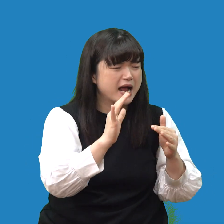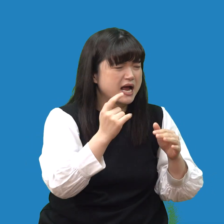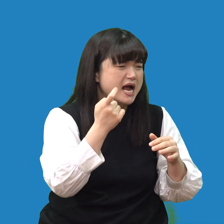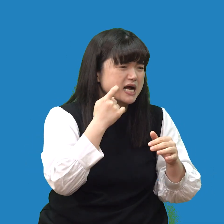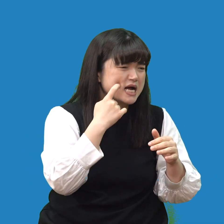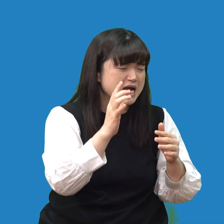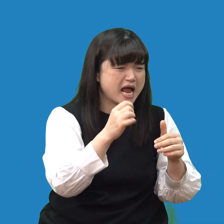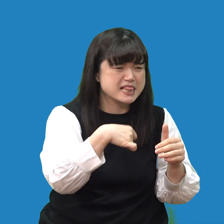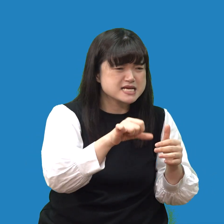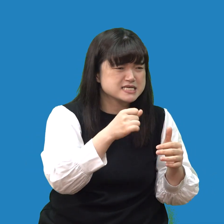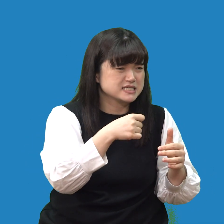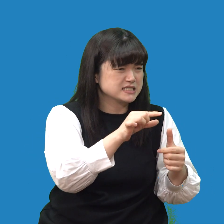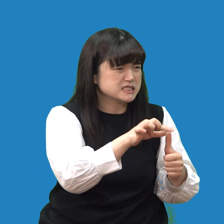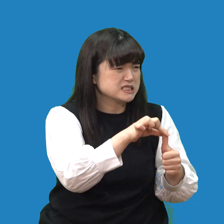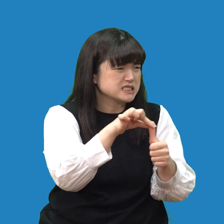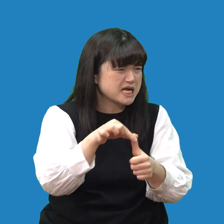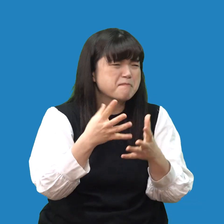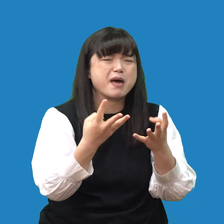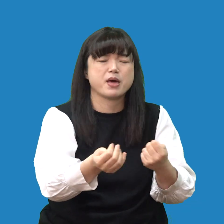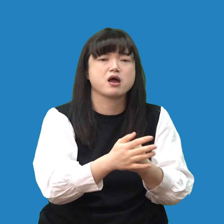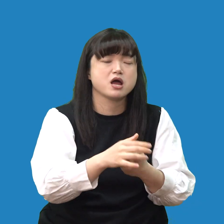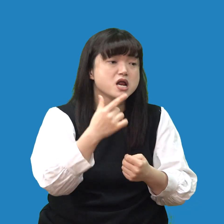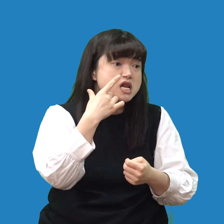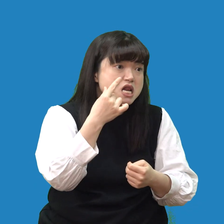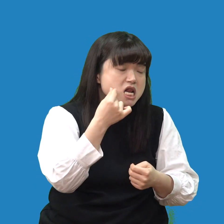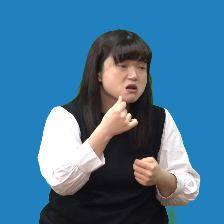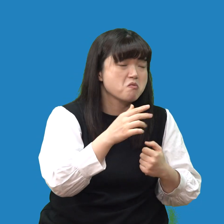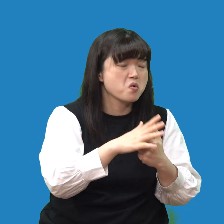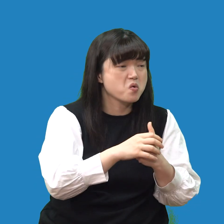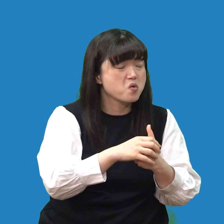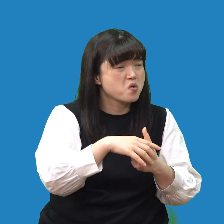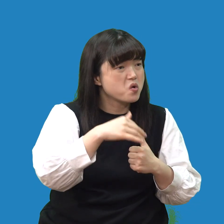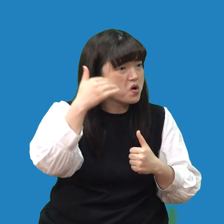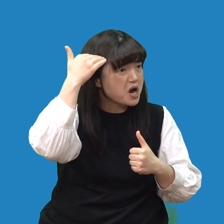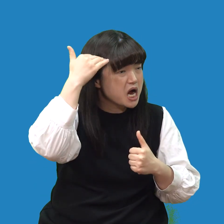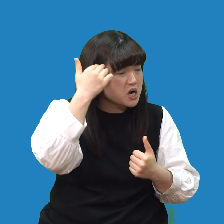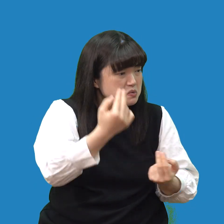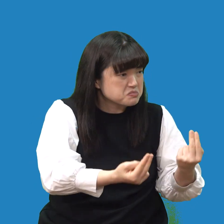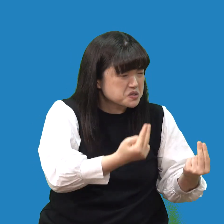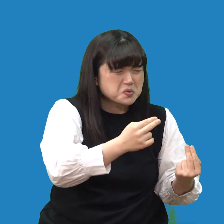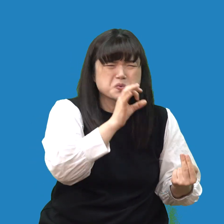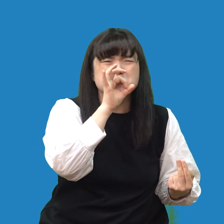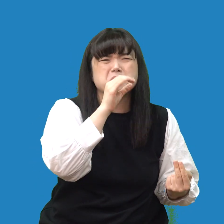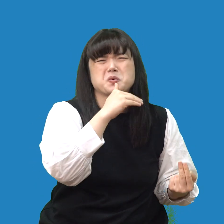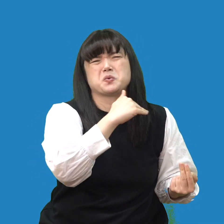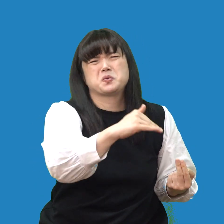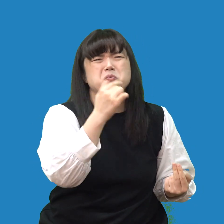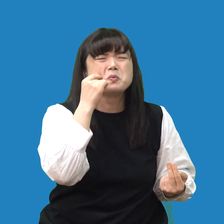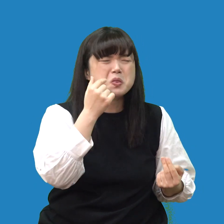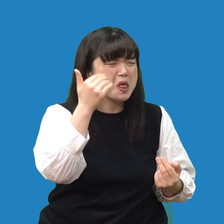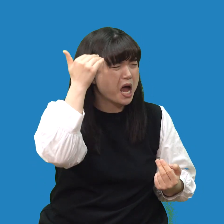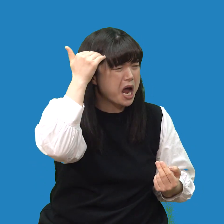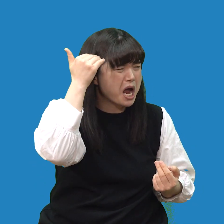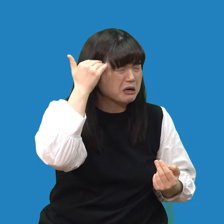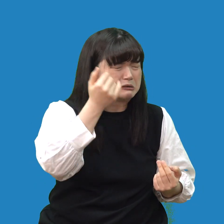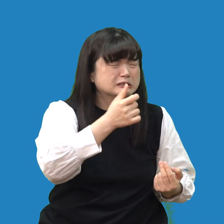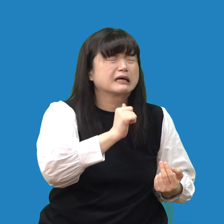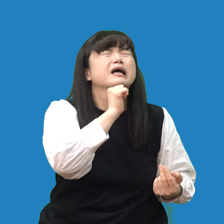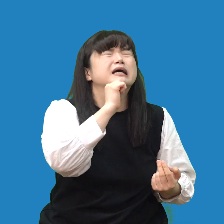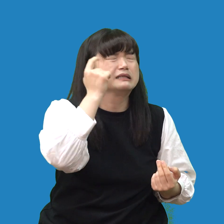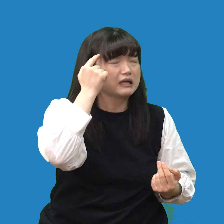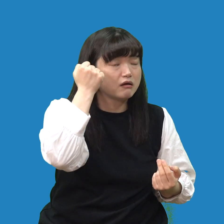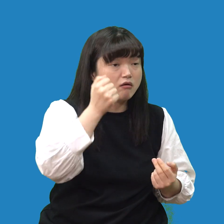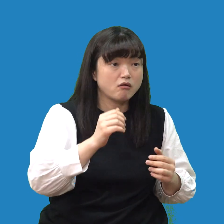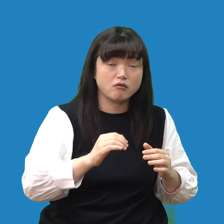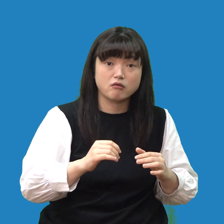굉장히 많았습니다. 일본하고 우리나라 위상, 비교 자체가 안 됐습니다. 근데 지금은 세계